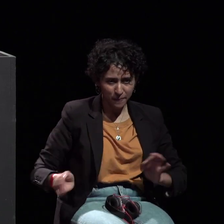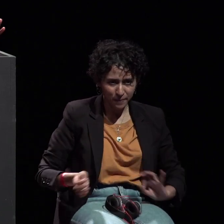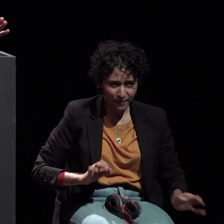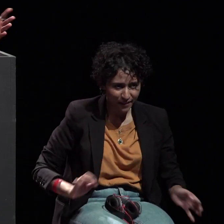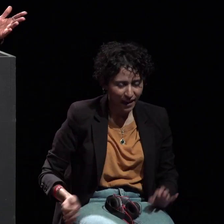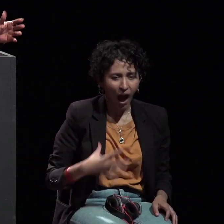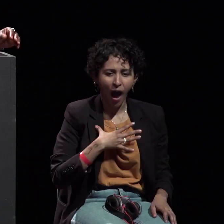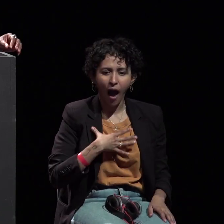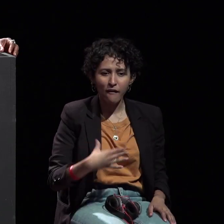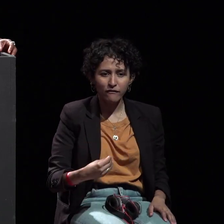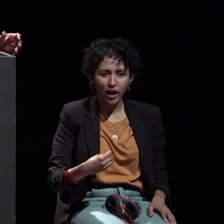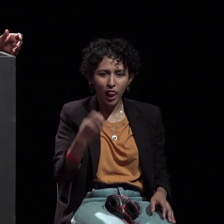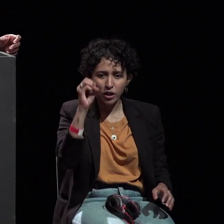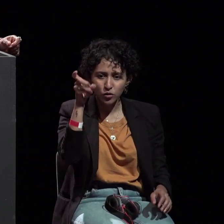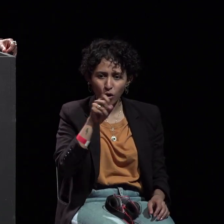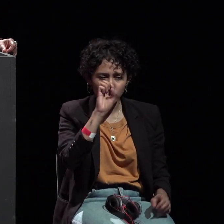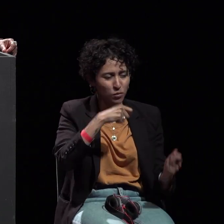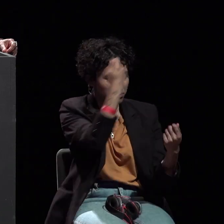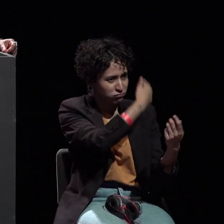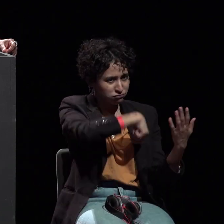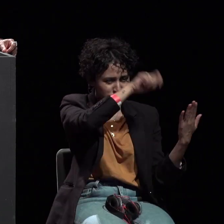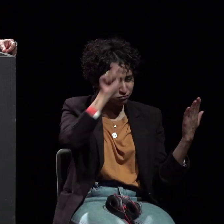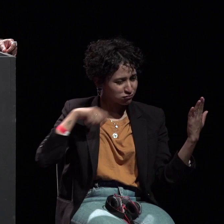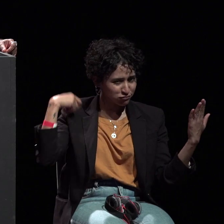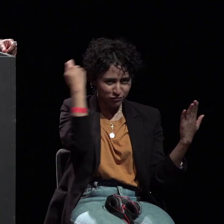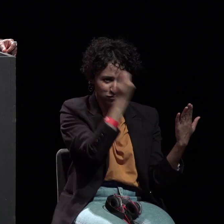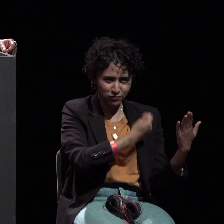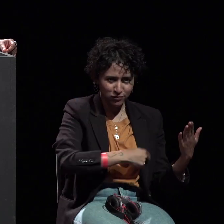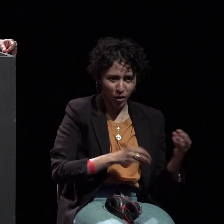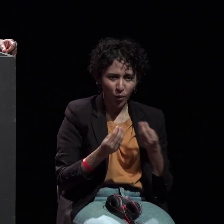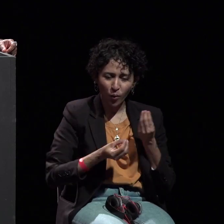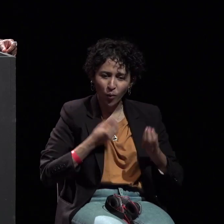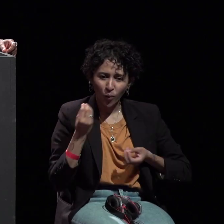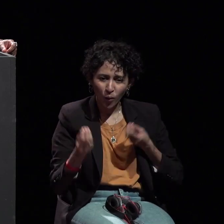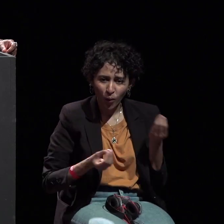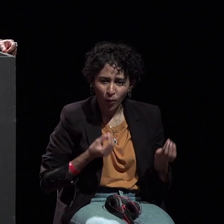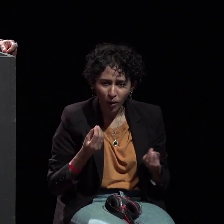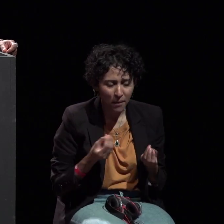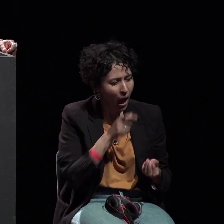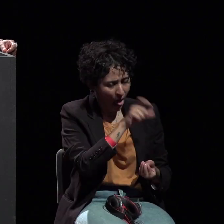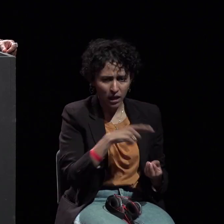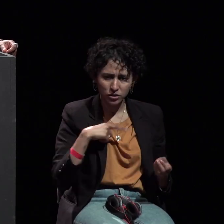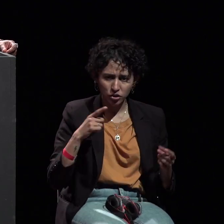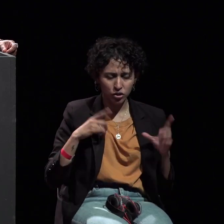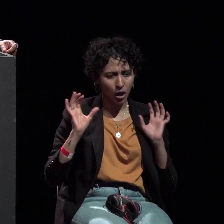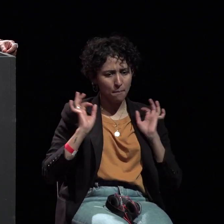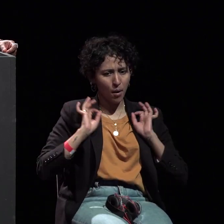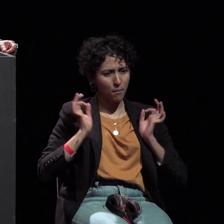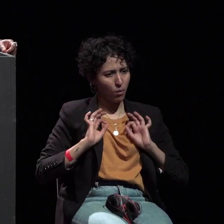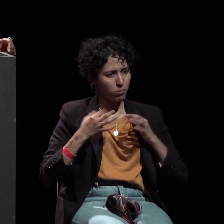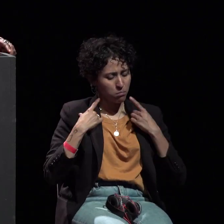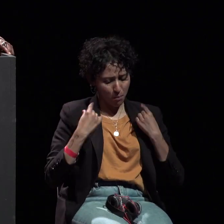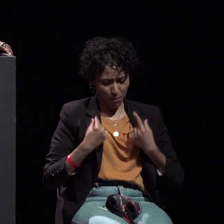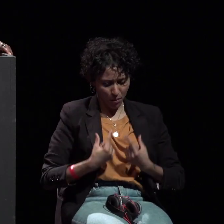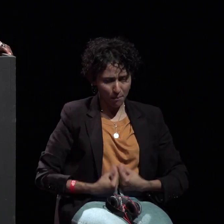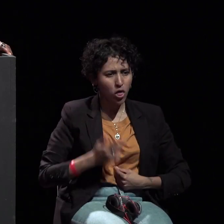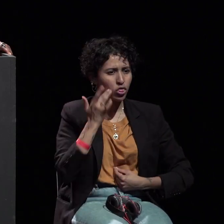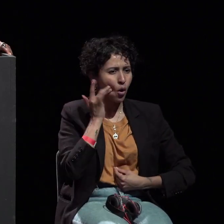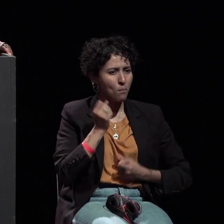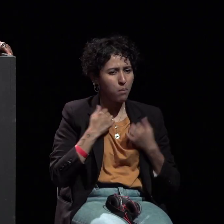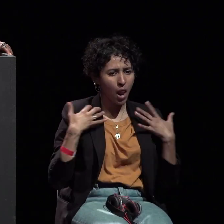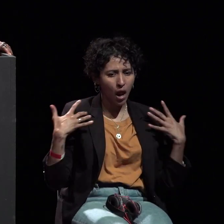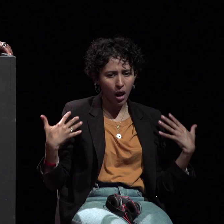menos invisível quando está paramentada. Ela estava com suas contas, ela estava toda no dourado,